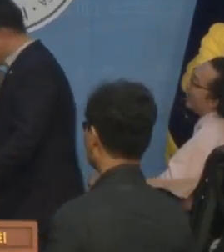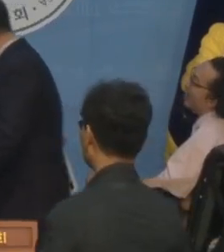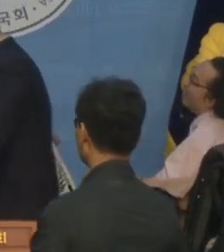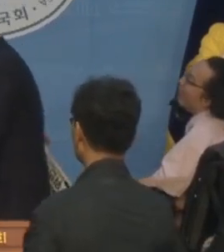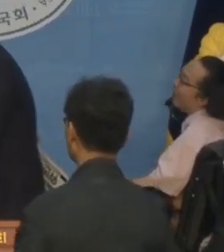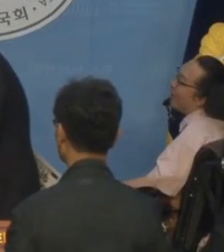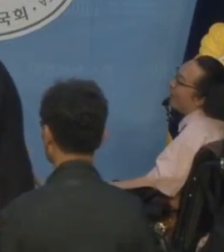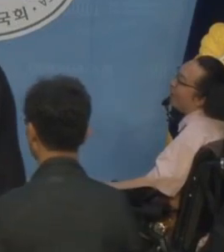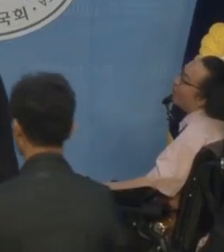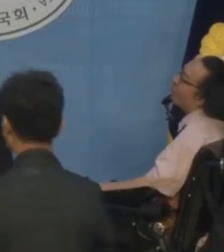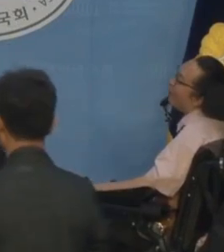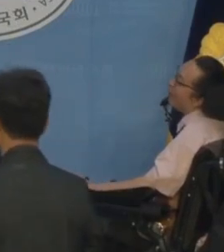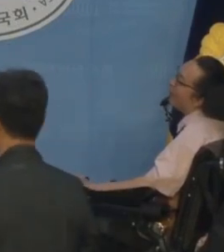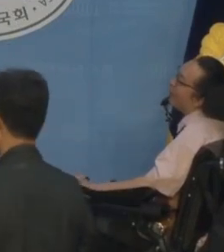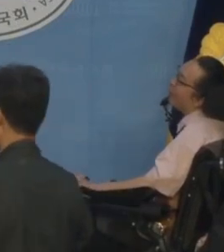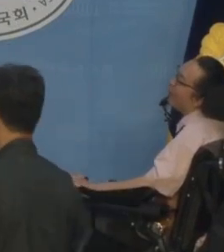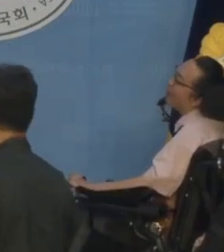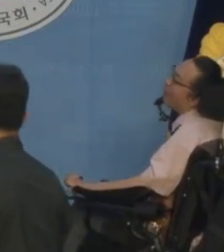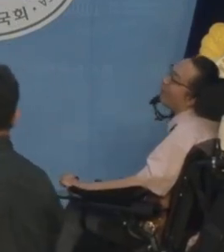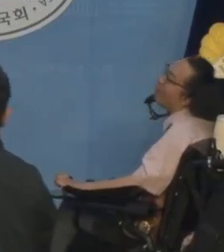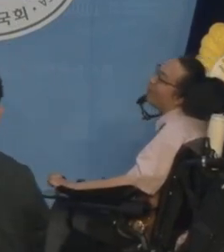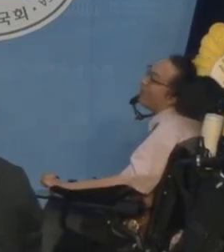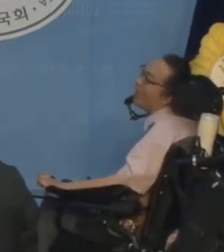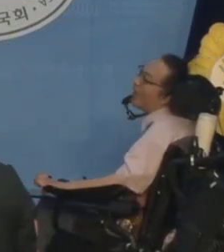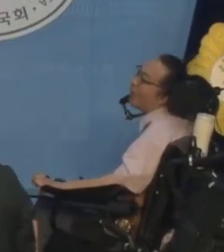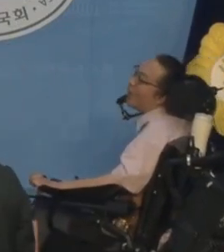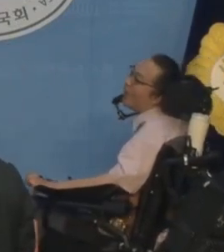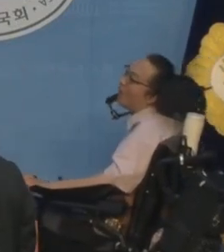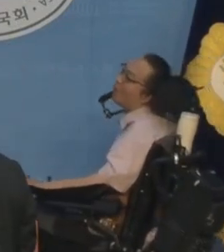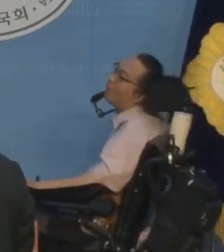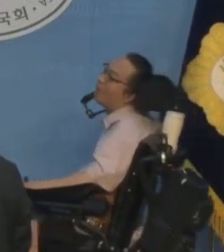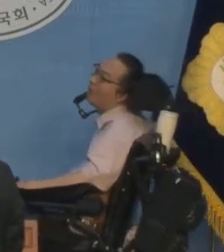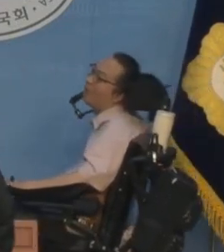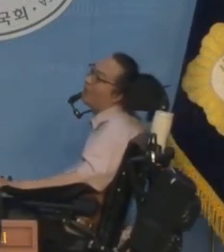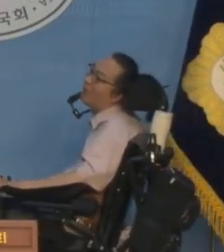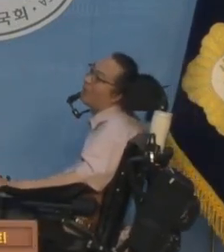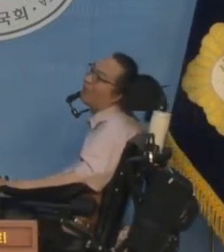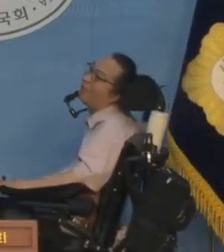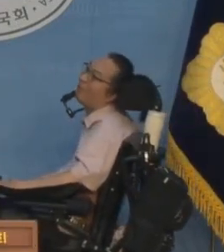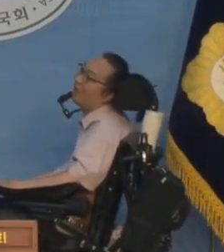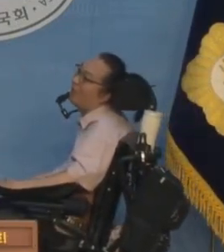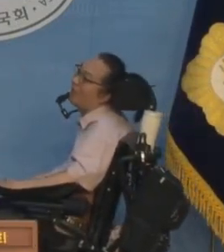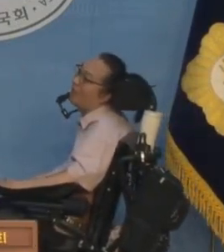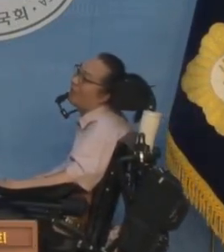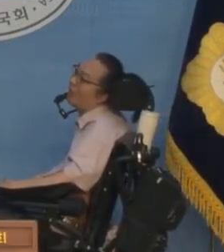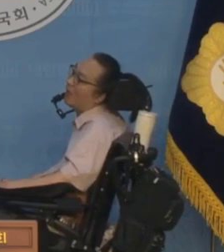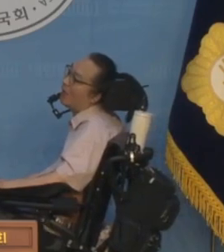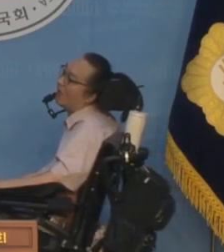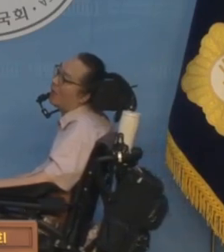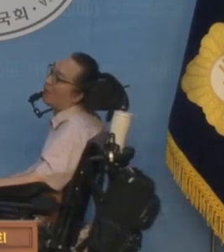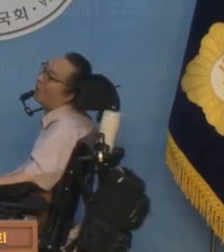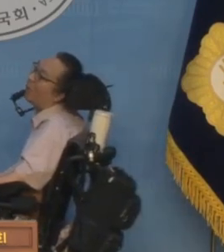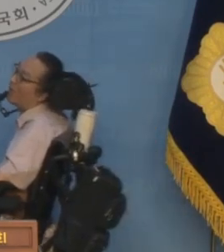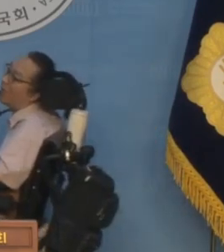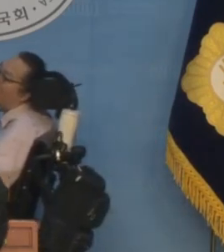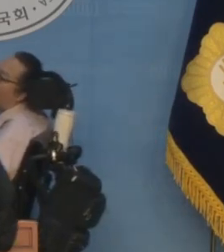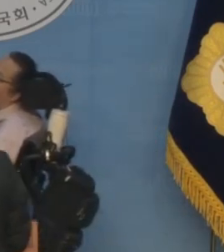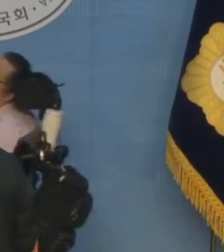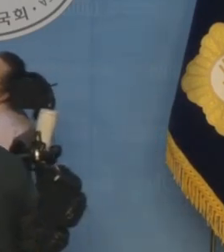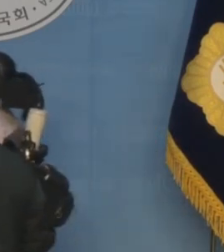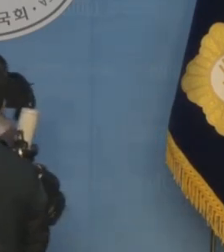권리보장 또 하는. 또 뵙겠습니다. 저도 박채민 밑에서 일을 했기 때문에 그 정도 좀 알고 있습니다. 우리 양말